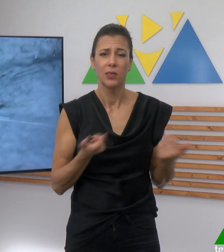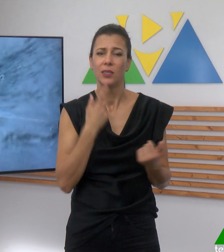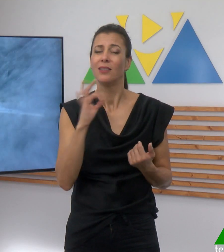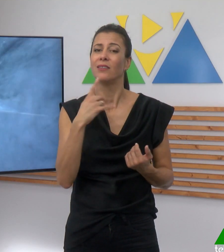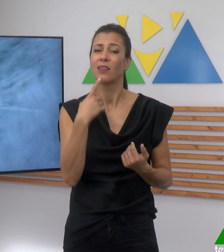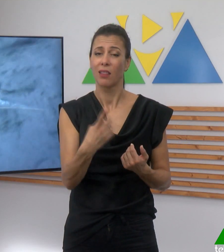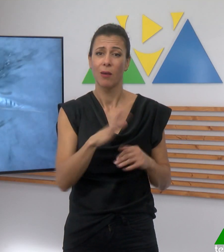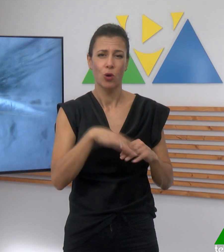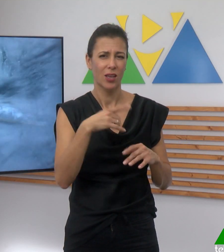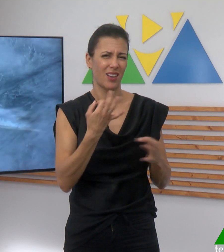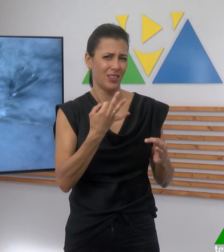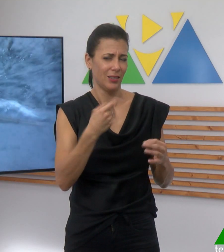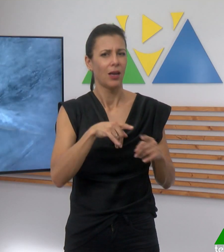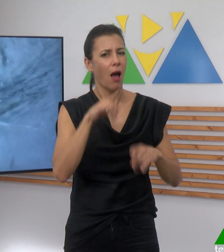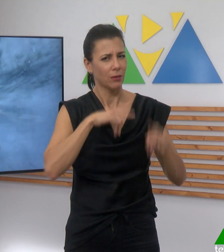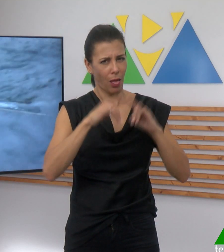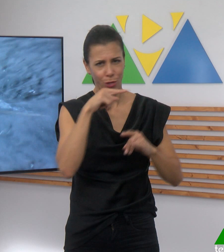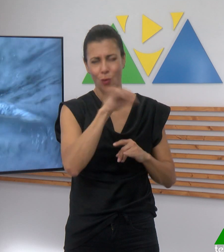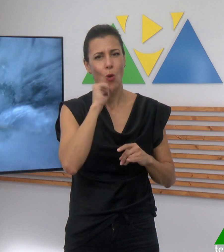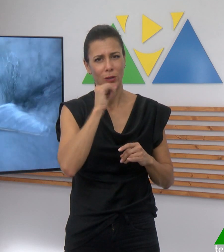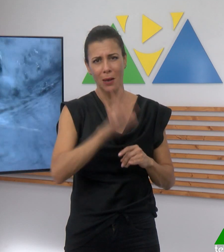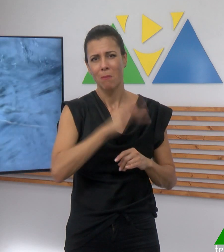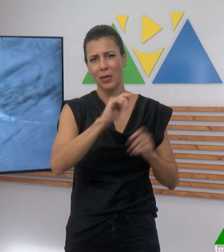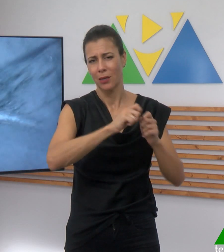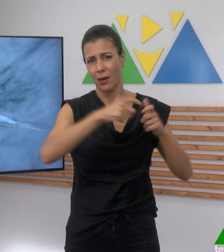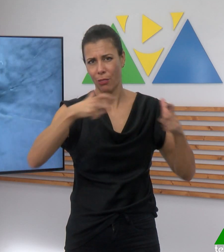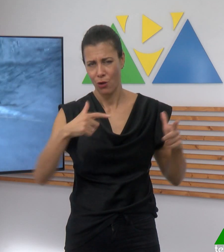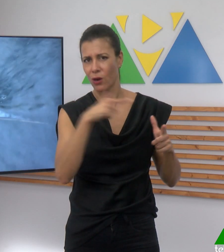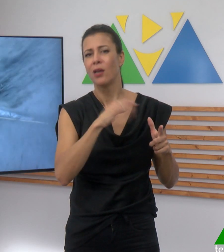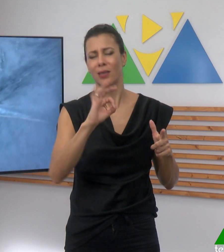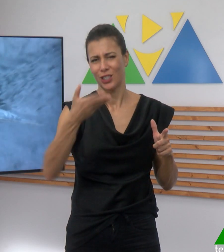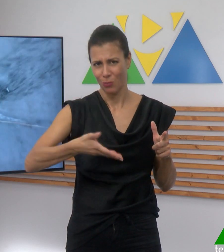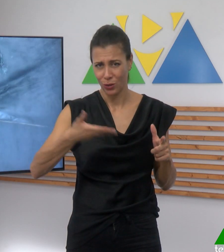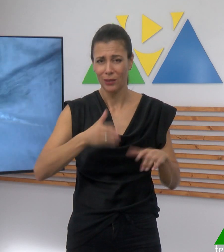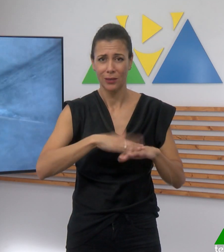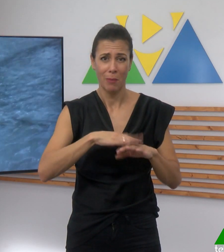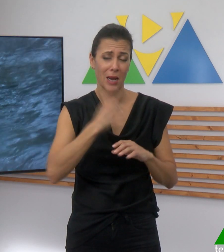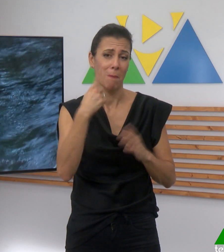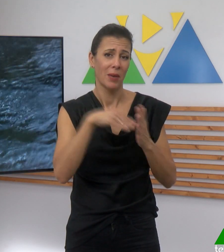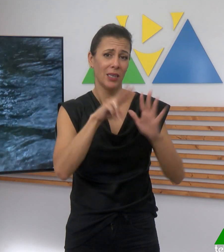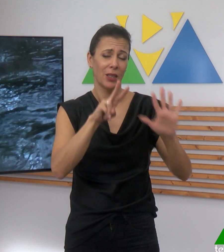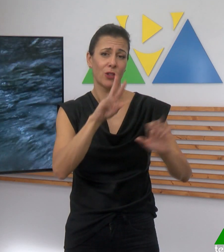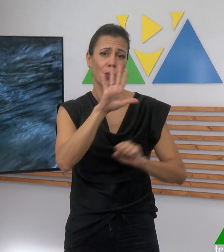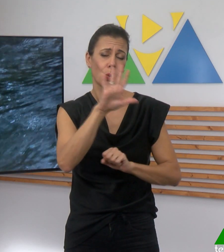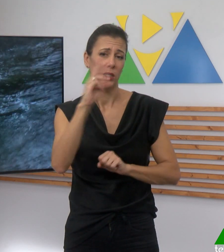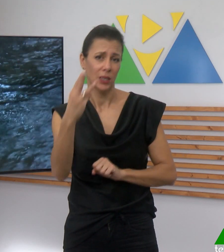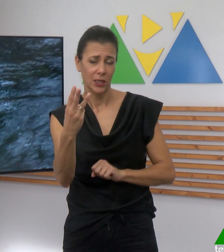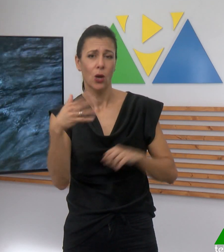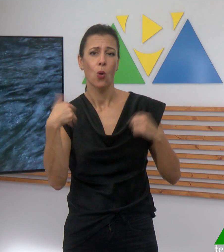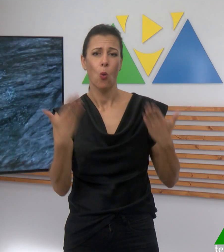atracción de motril debía ser importante el crecer motril debía ser importante para que en 1753 cuando se hace el catastro